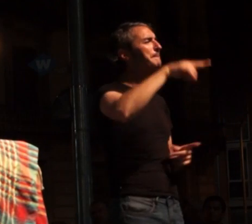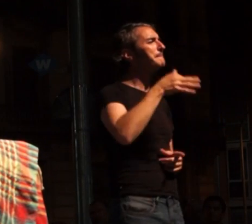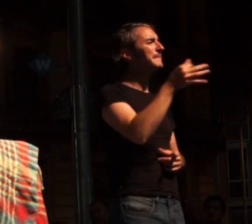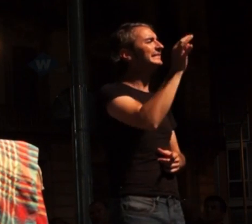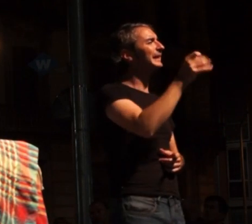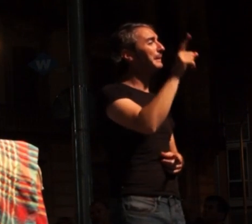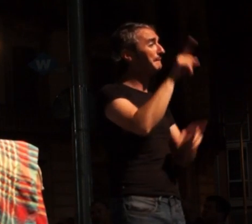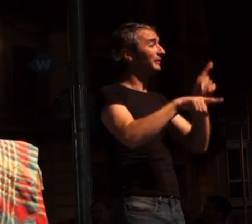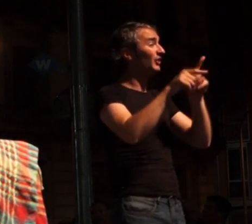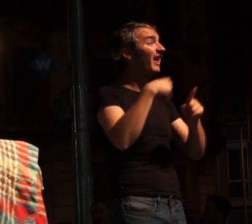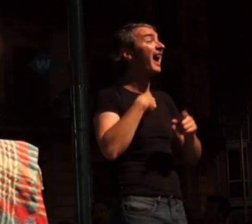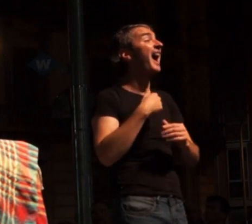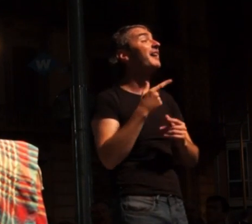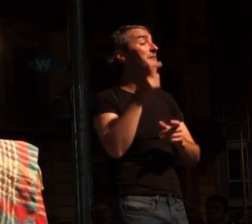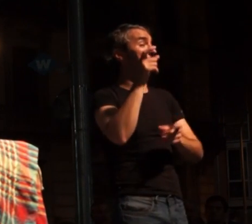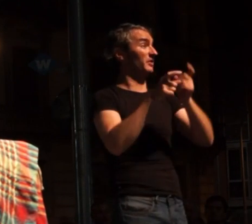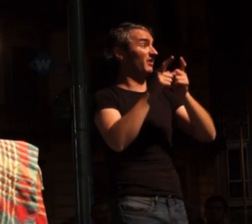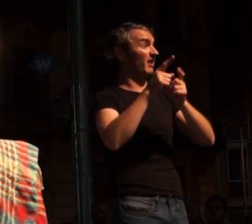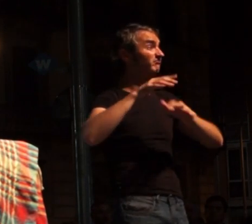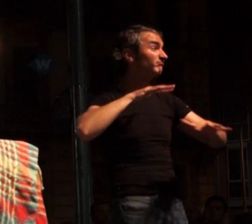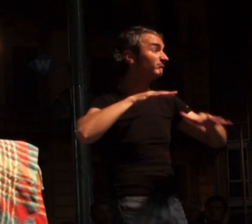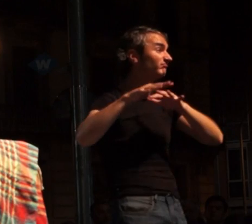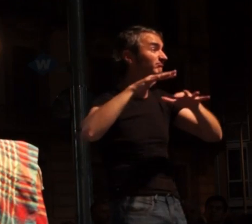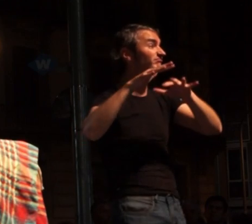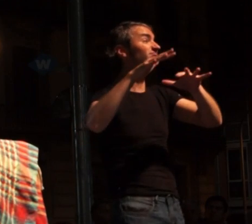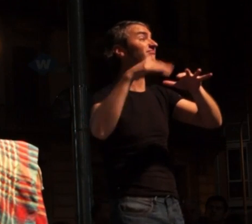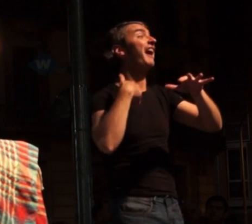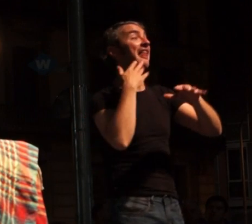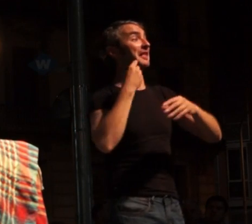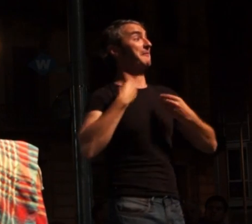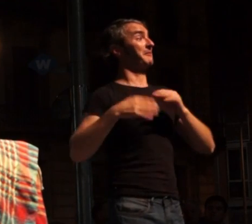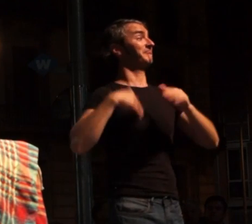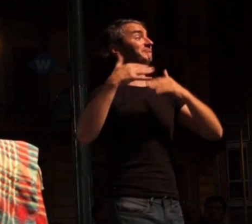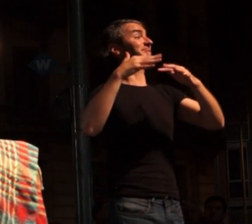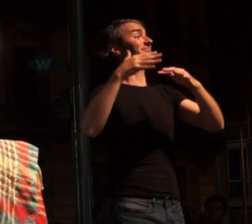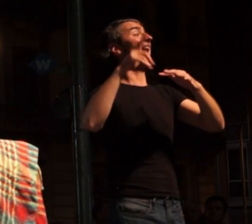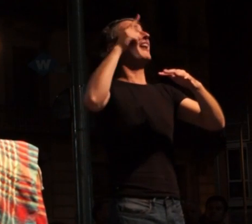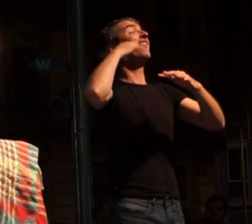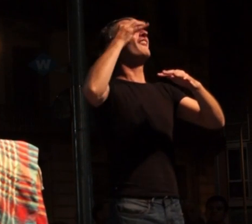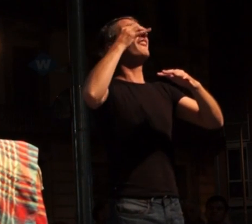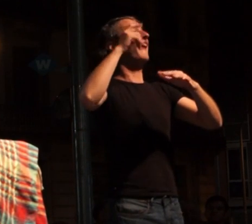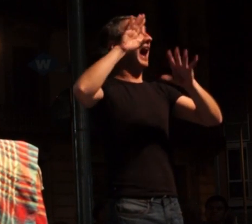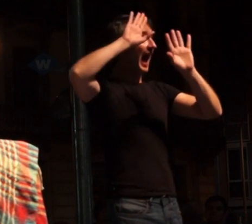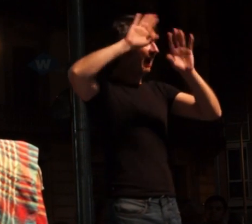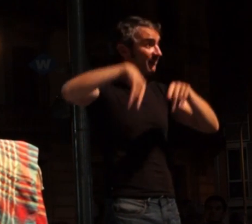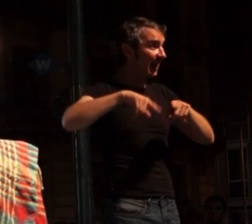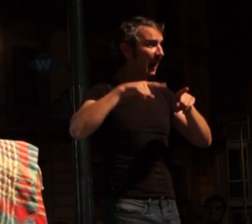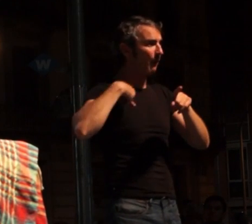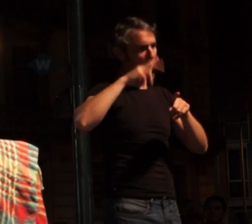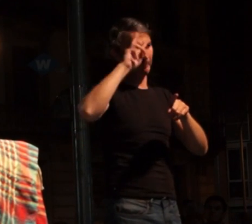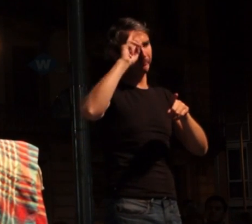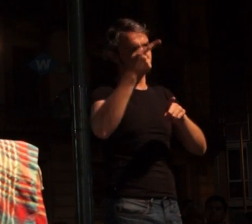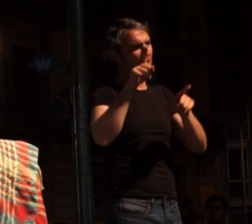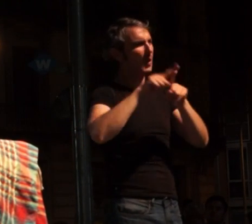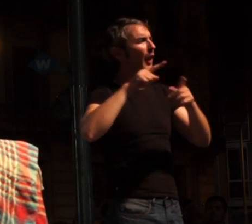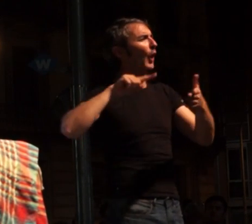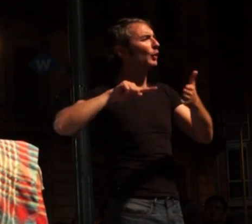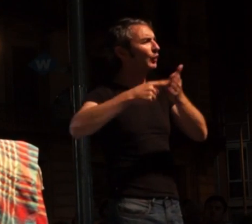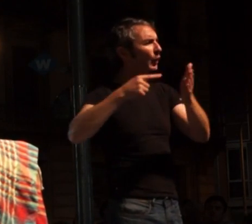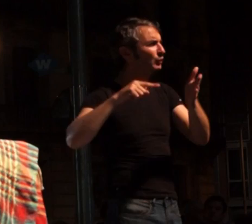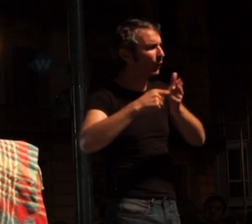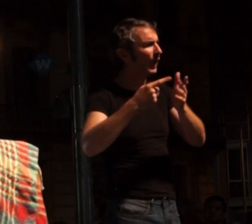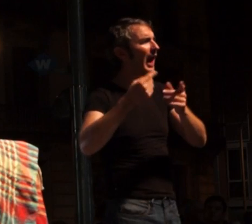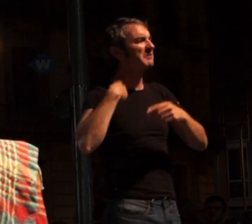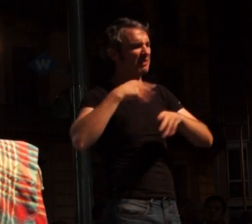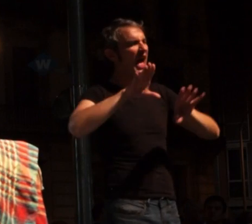existien gràcies al que havia estat el moviment obrer, decidien amnistiar els franquistes responsables de les tortures als